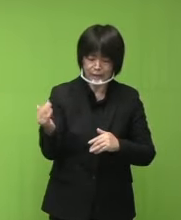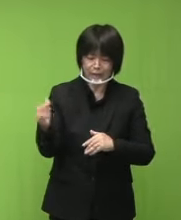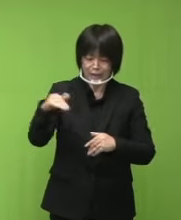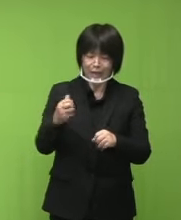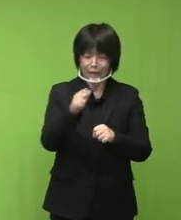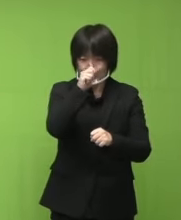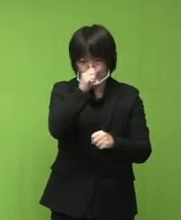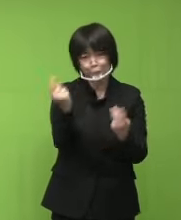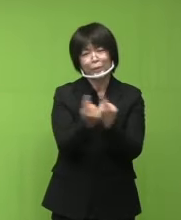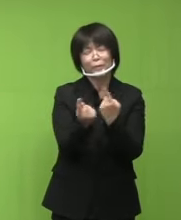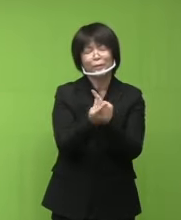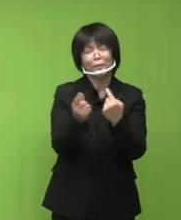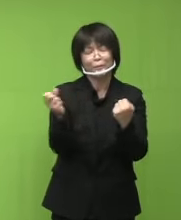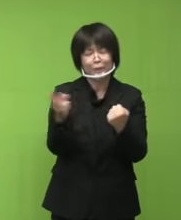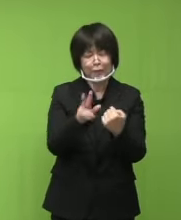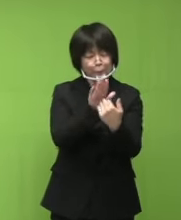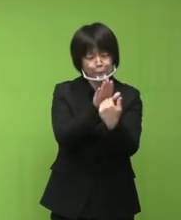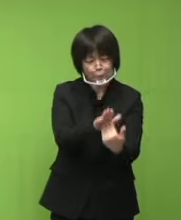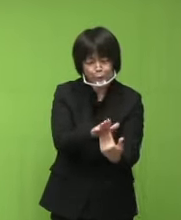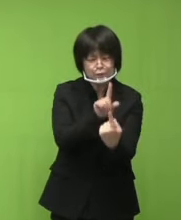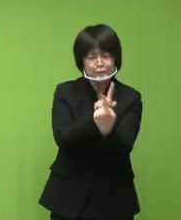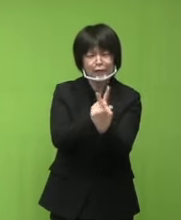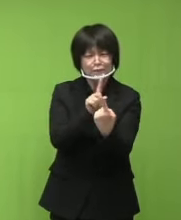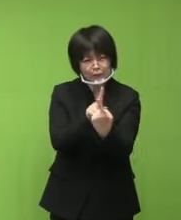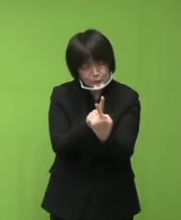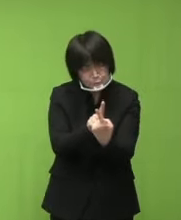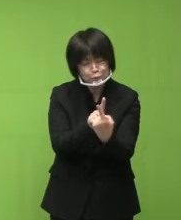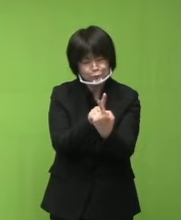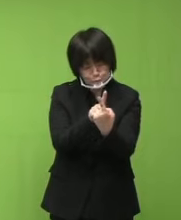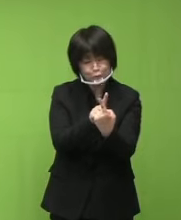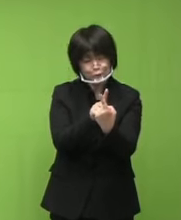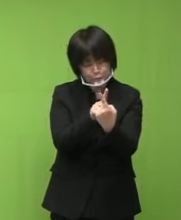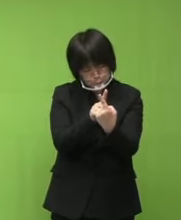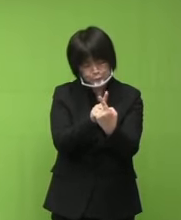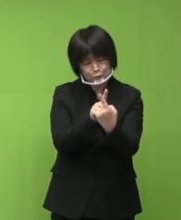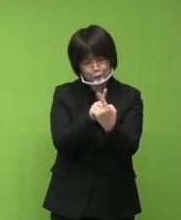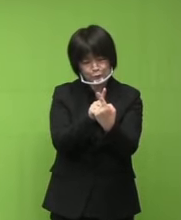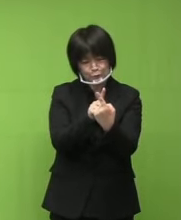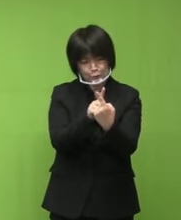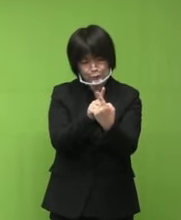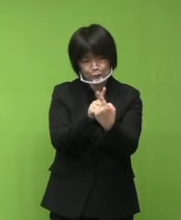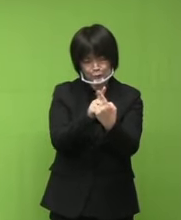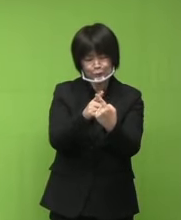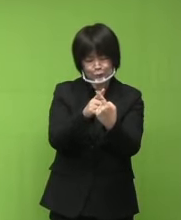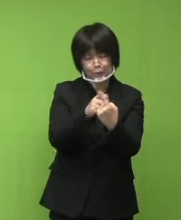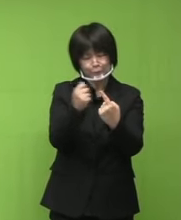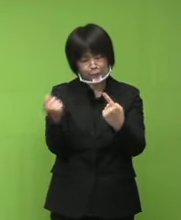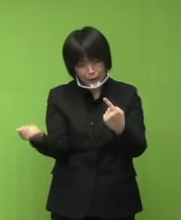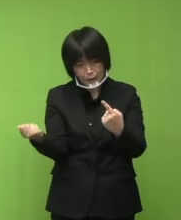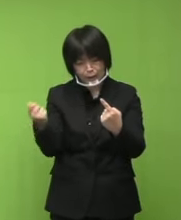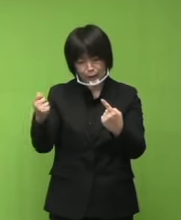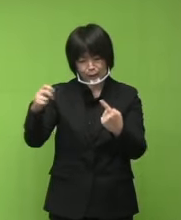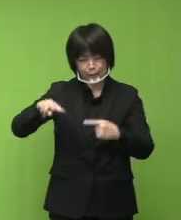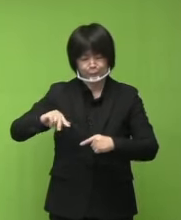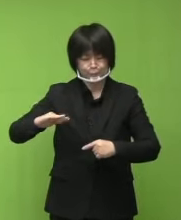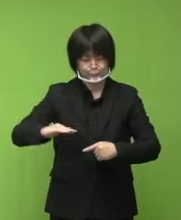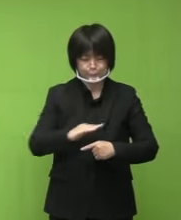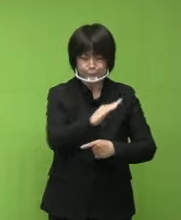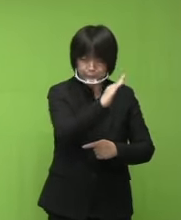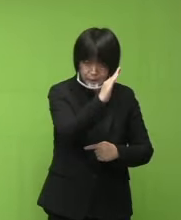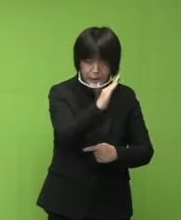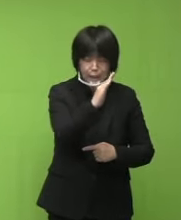ことにより、感染防止対策がおろそかになり、再び感染者が増加することはあってはなり